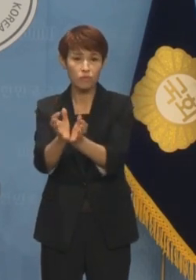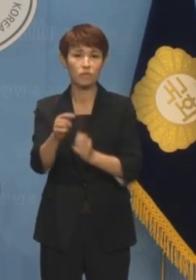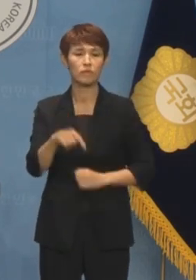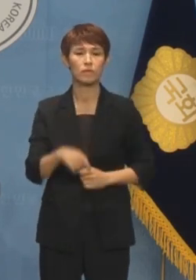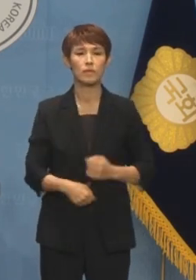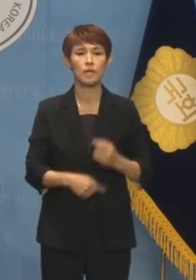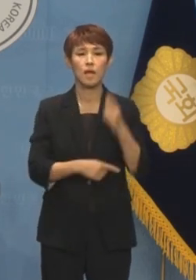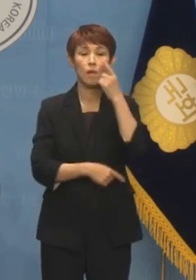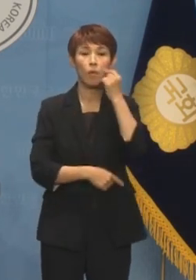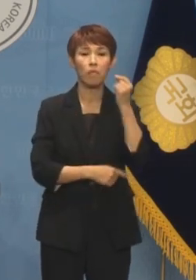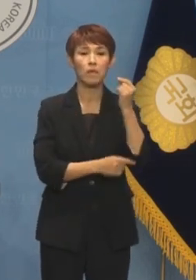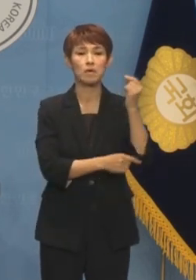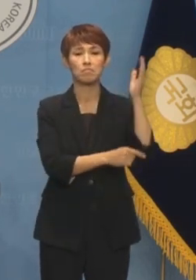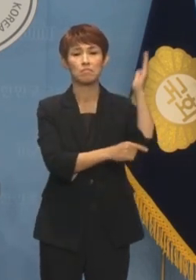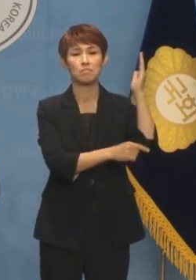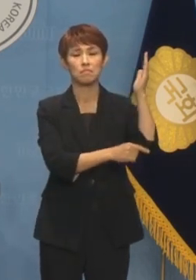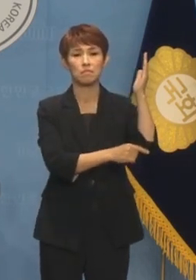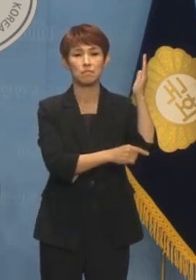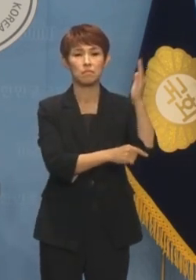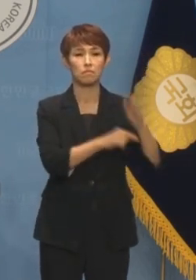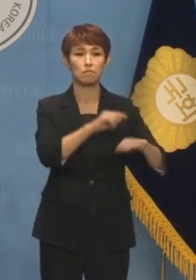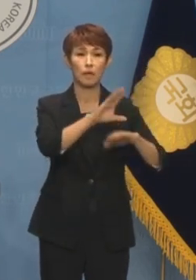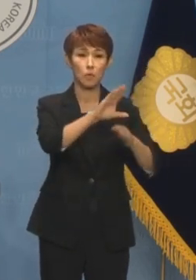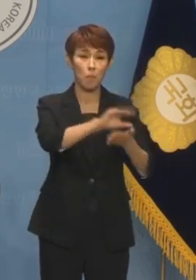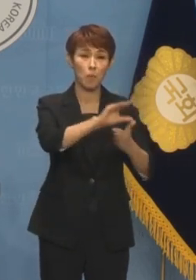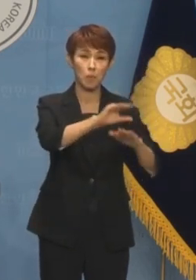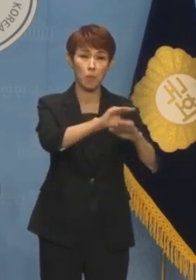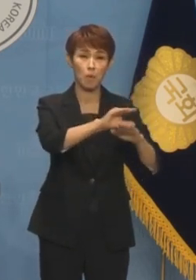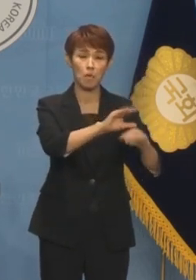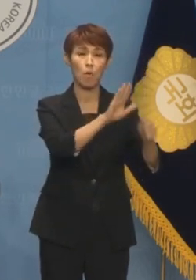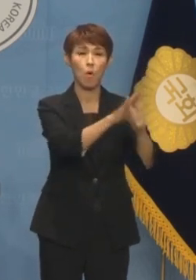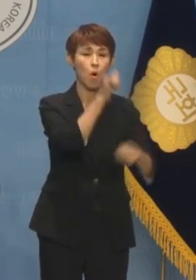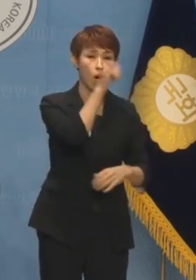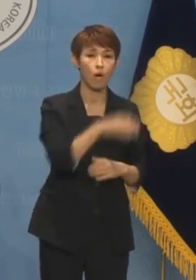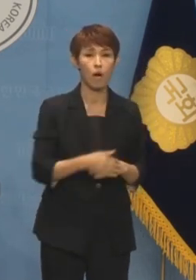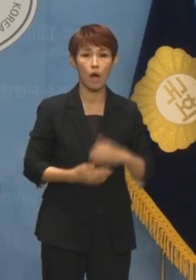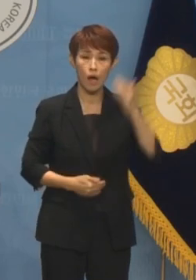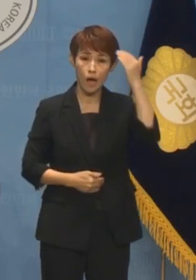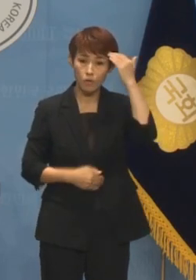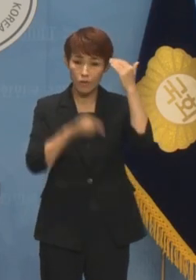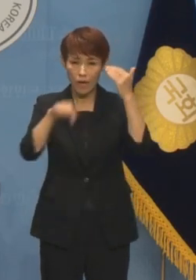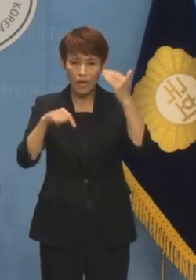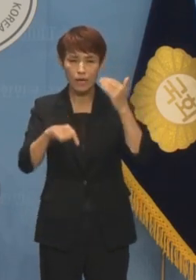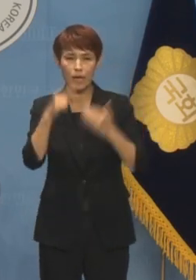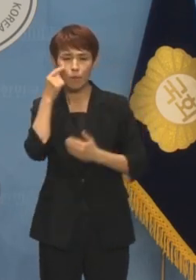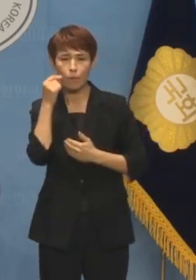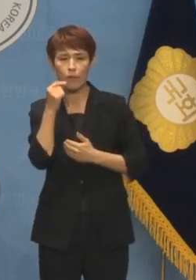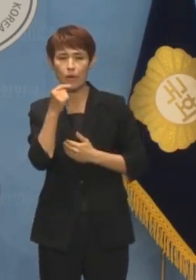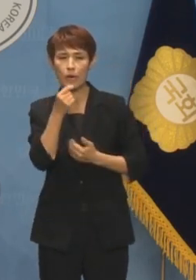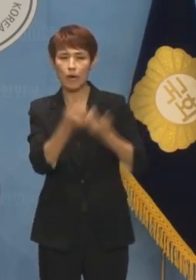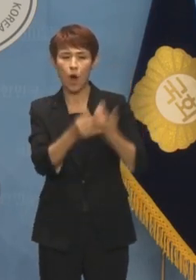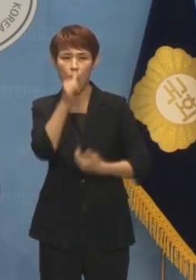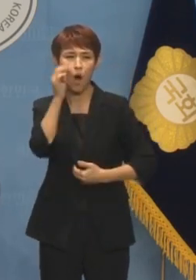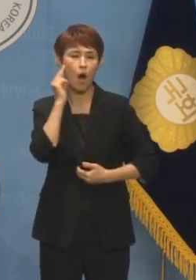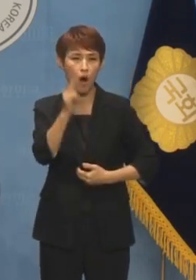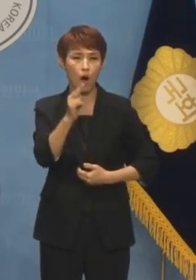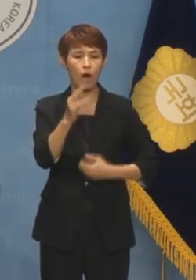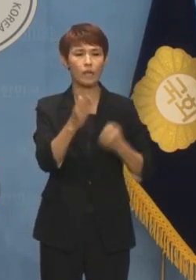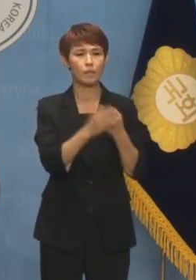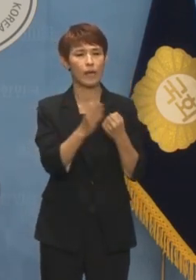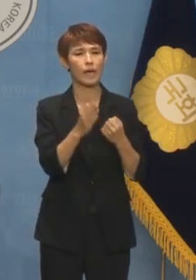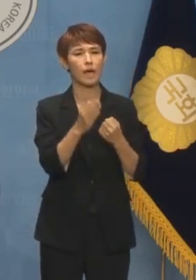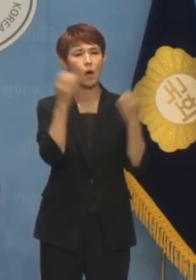일본의 언론 플레이까지 돕고 있습니다. 한국 내 반일 여론이 드세니 전화로라도 한국 언론의